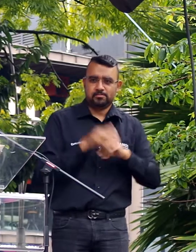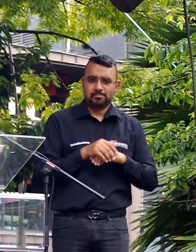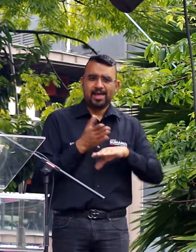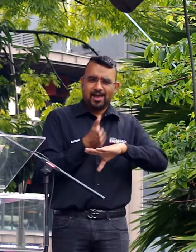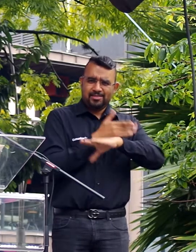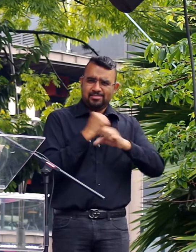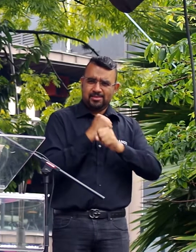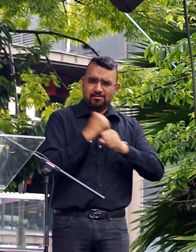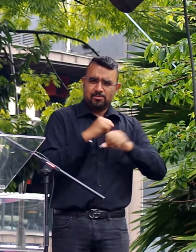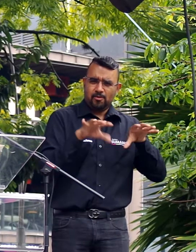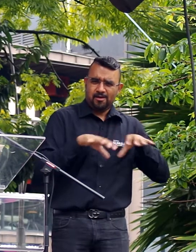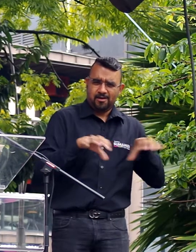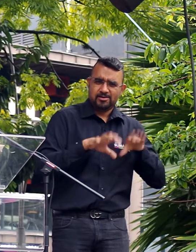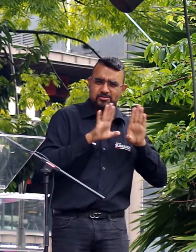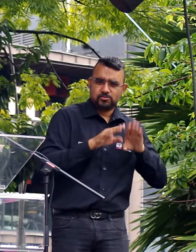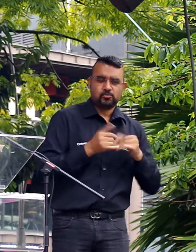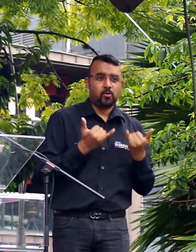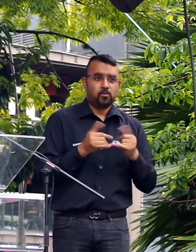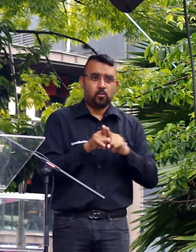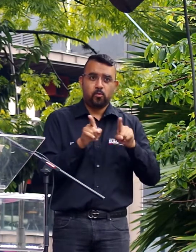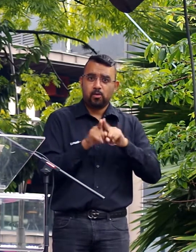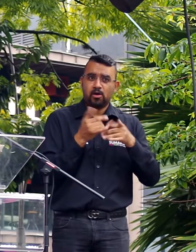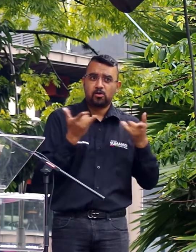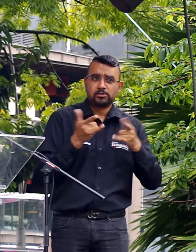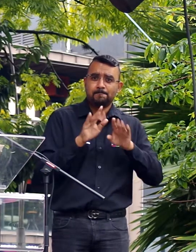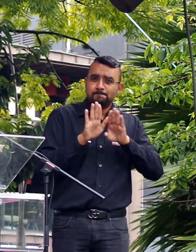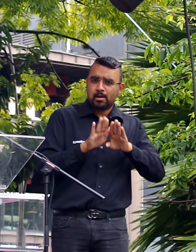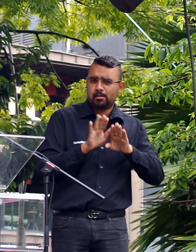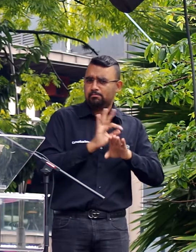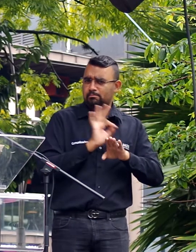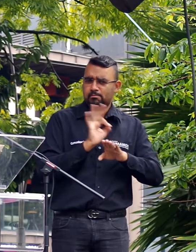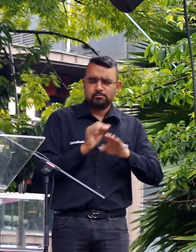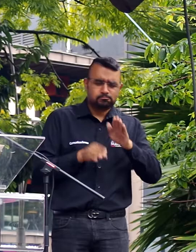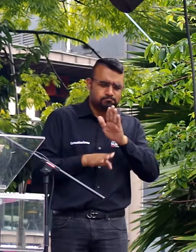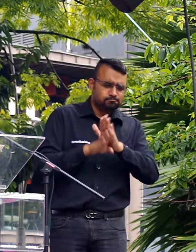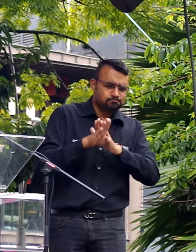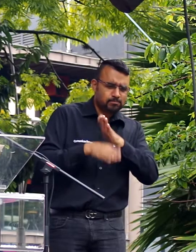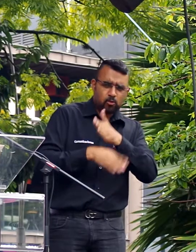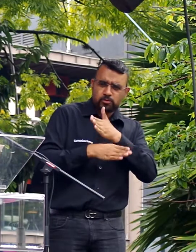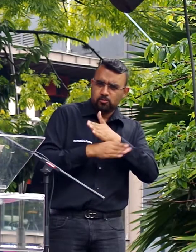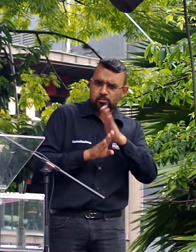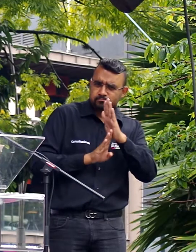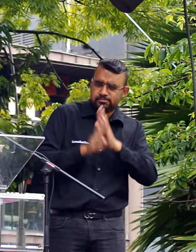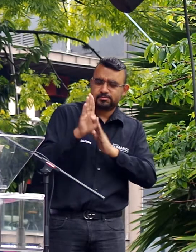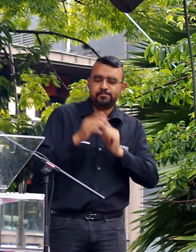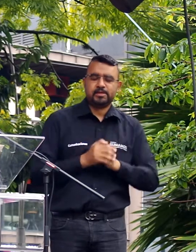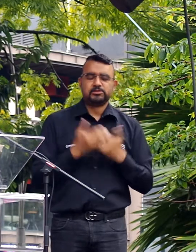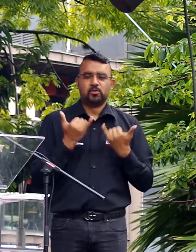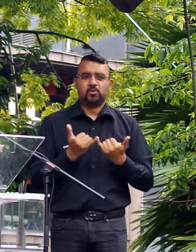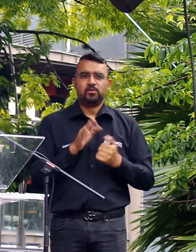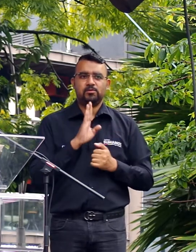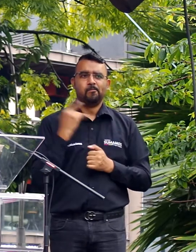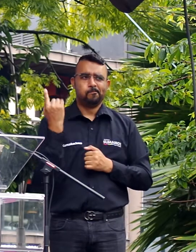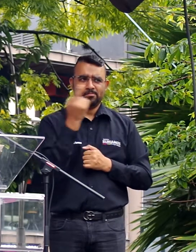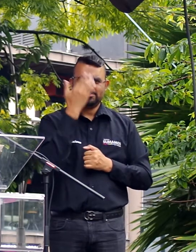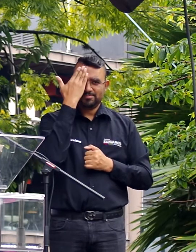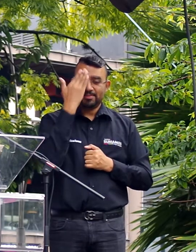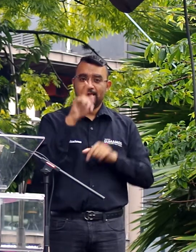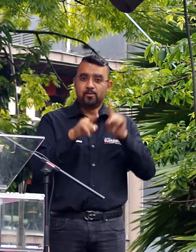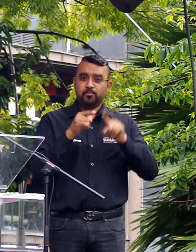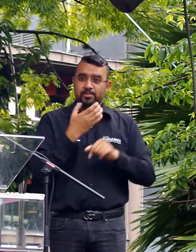segundo. Y hoy quiero hacerle un reconocimiento a todos los alcaldes que han